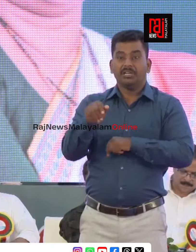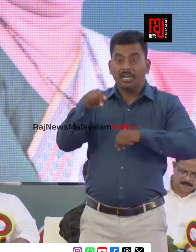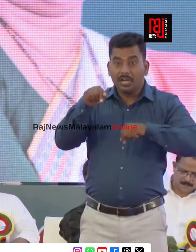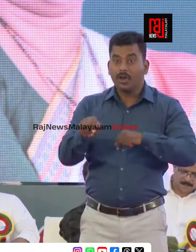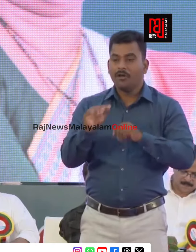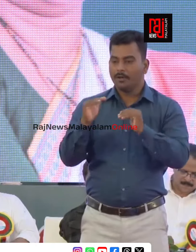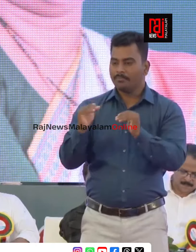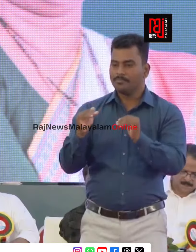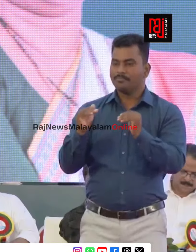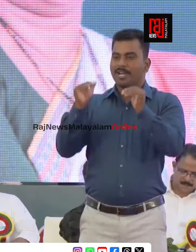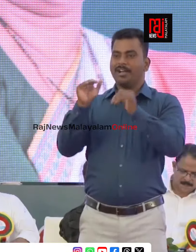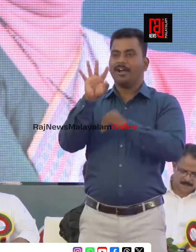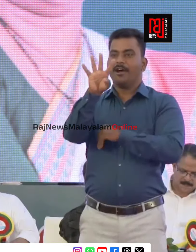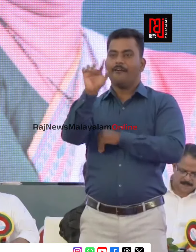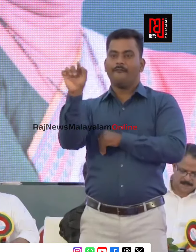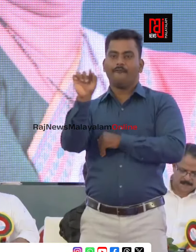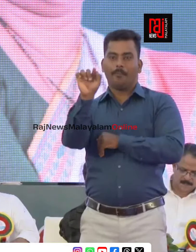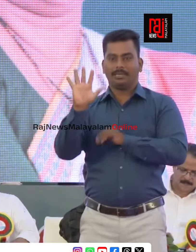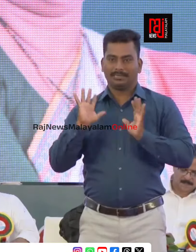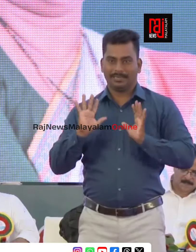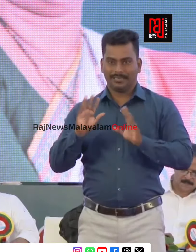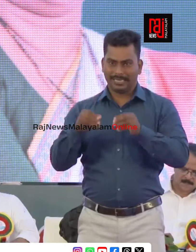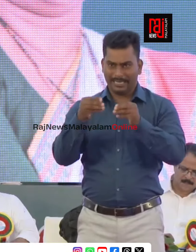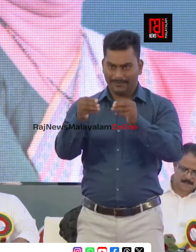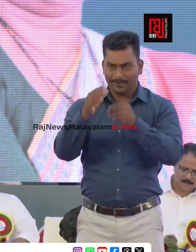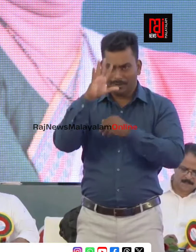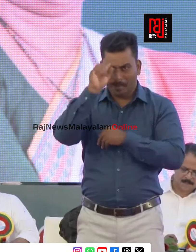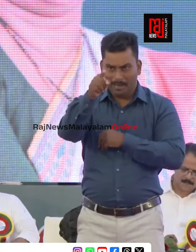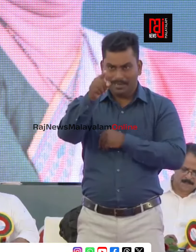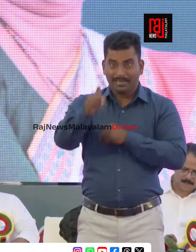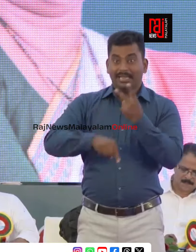4% സംവരണം അനുവദിക്കുകയും ചെയ്തു.